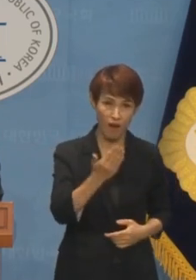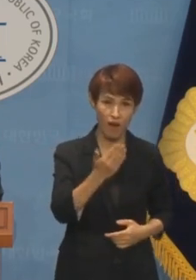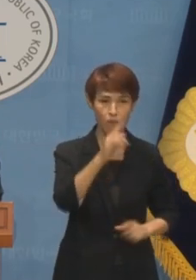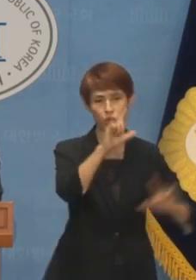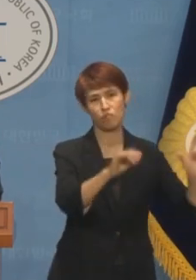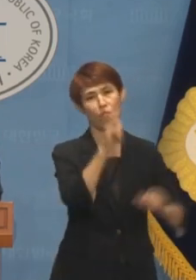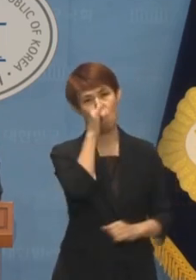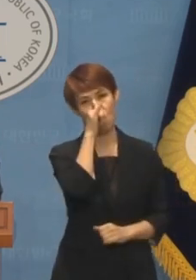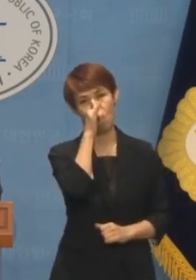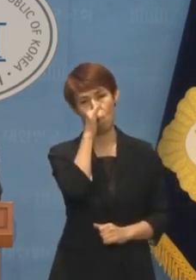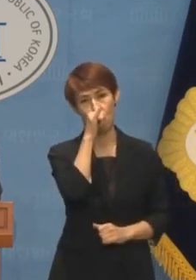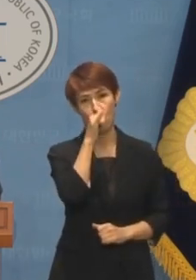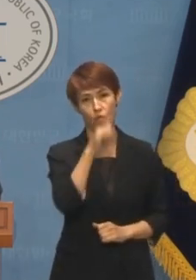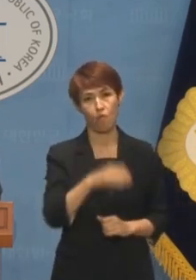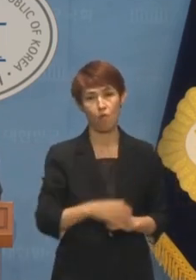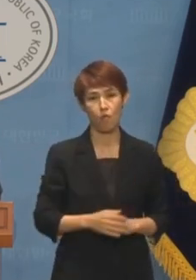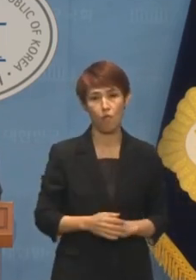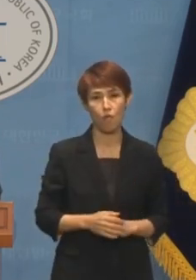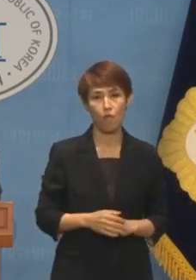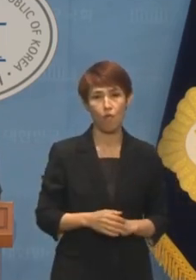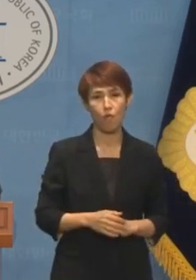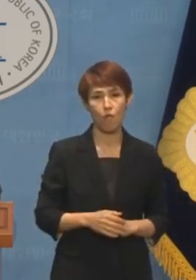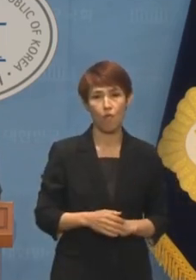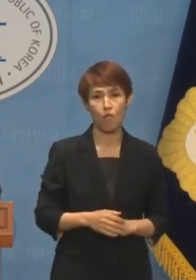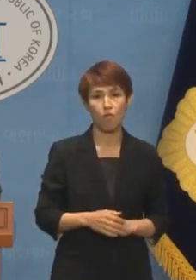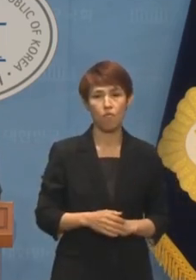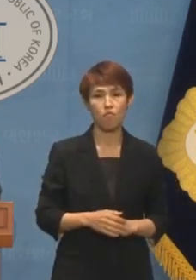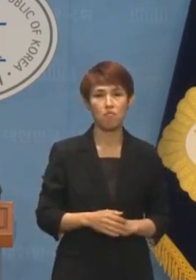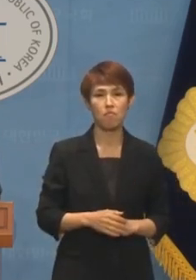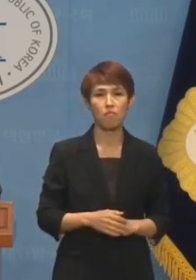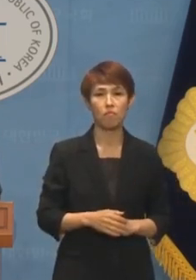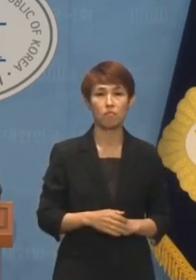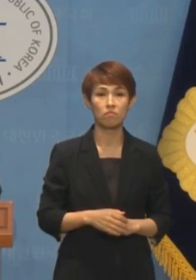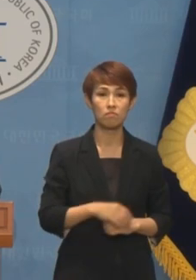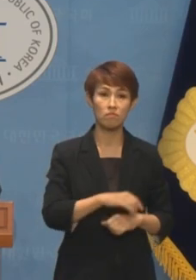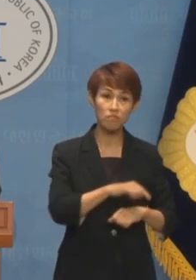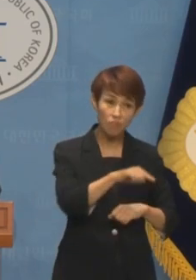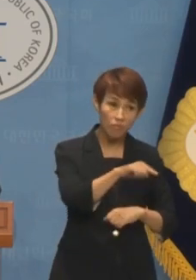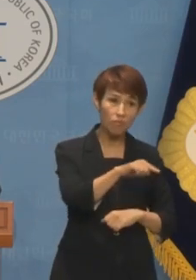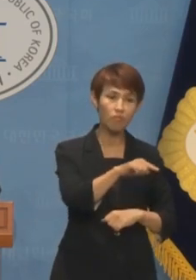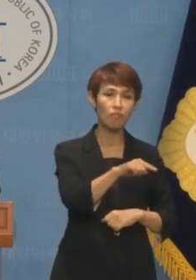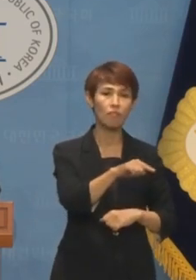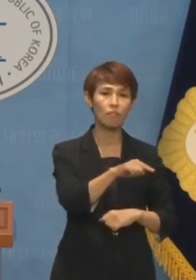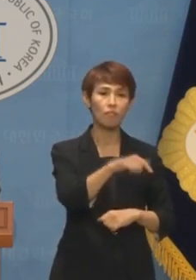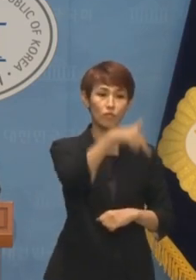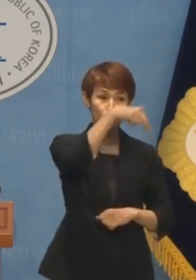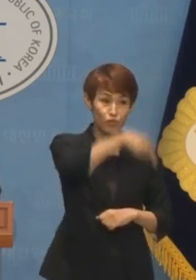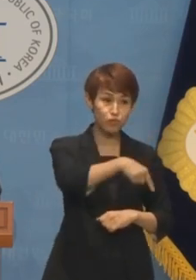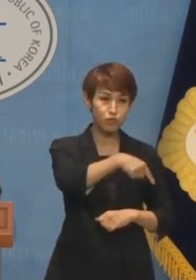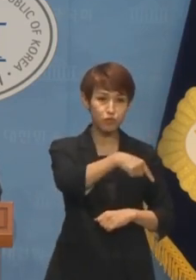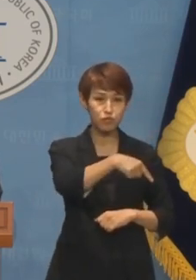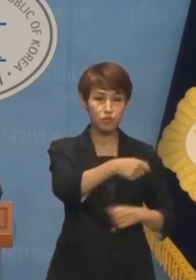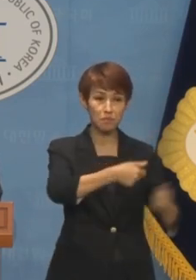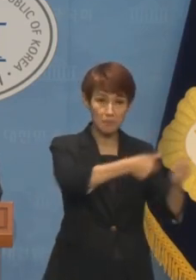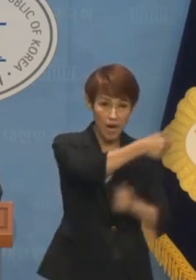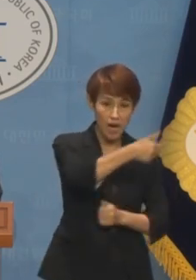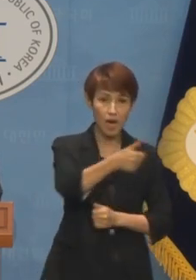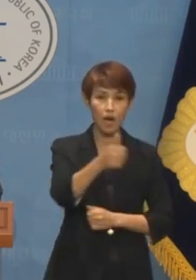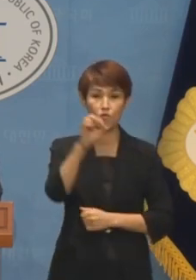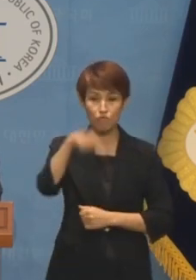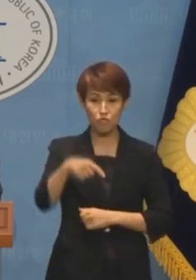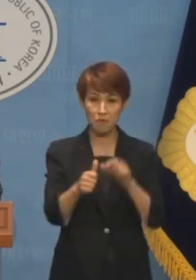있었는데 이를 상대적으로 적극 활용한 후보를 이기고 당선된 것은 평가할 만합니다.